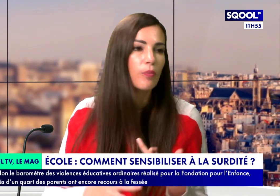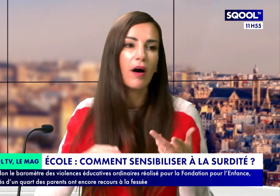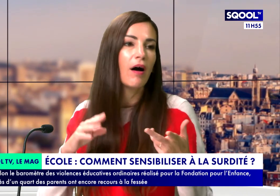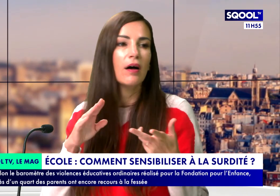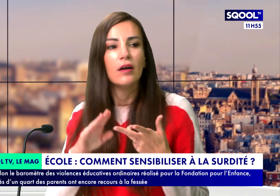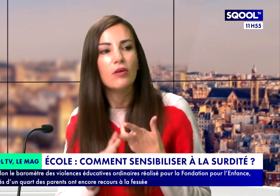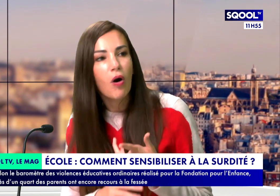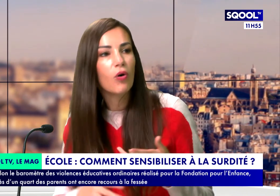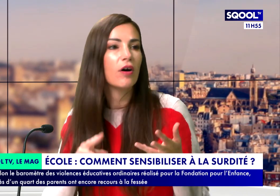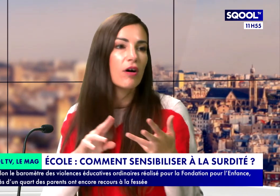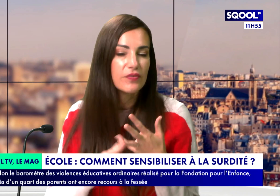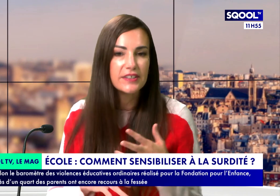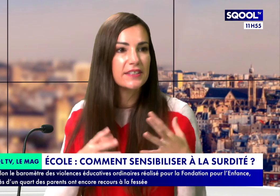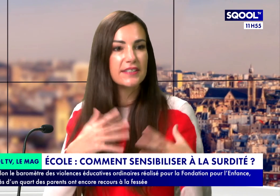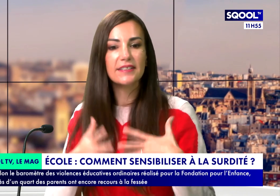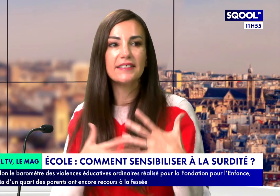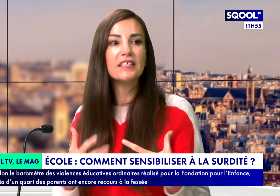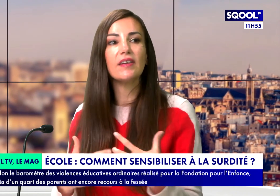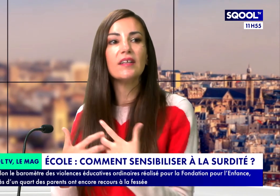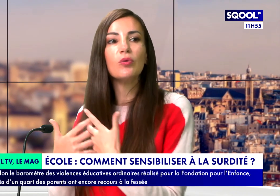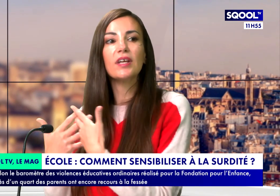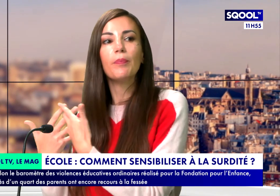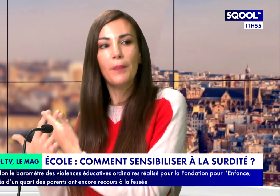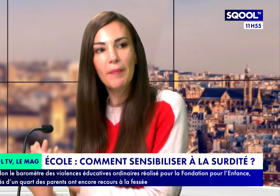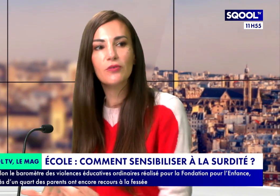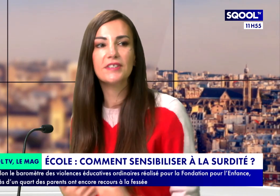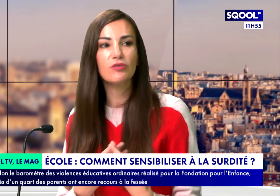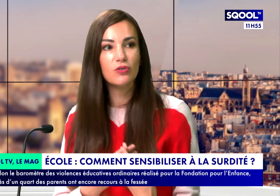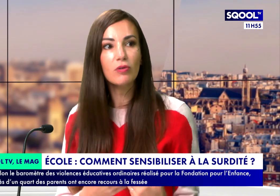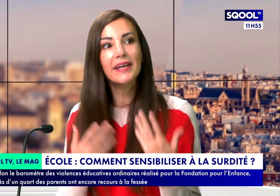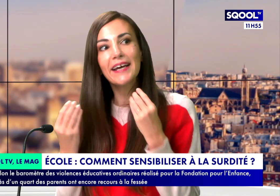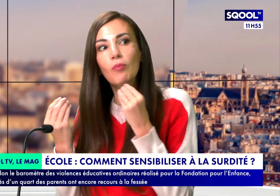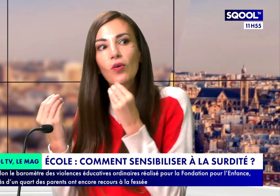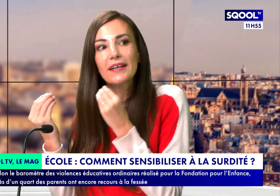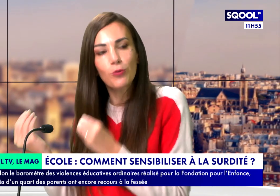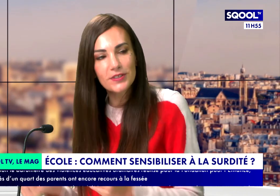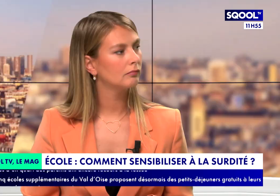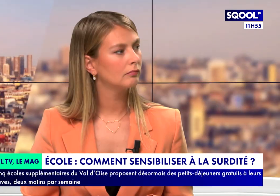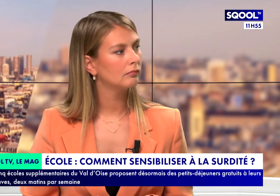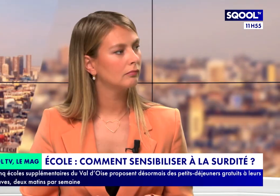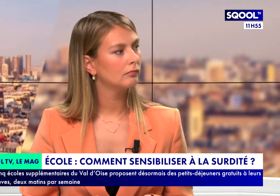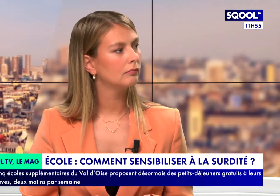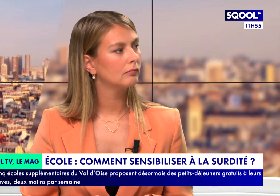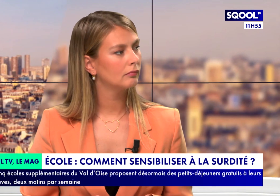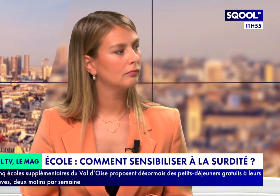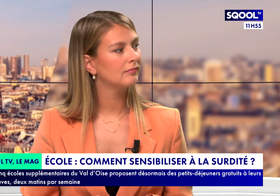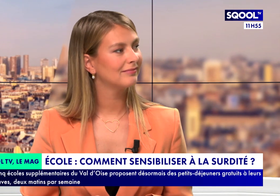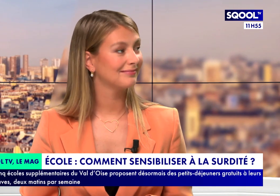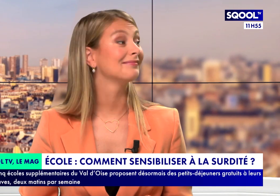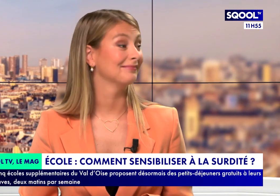bain, encore, fini, ces signes qui viennent débloquer pas mal de situations. Également, les comptines signées qui viennent éveiller le